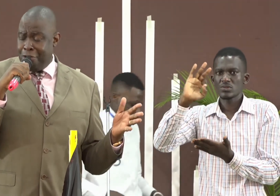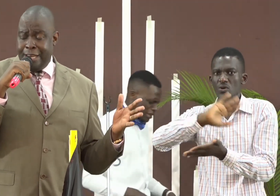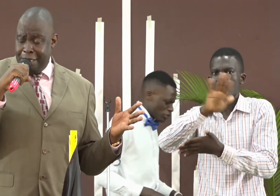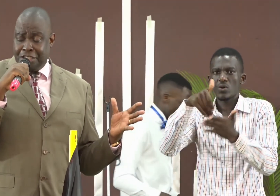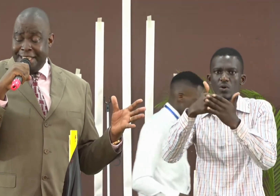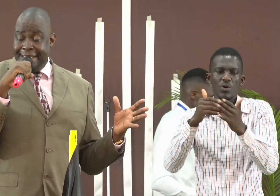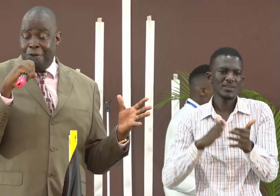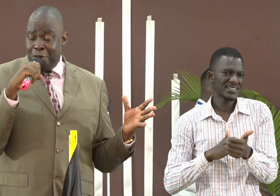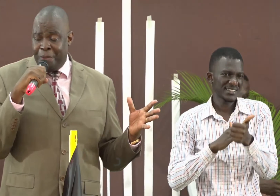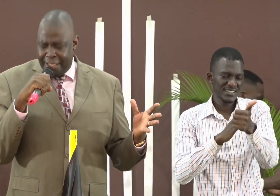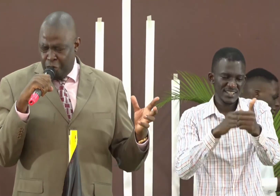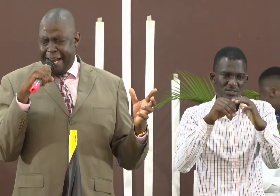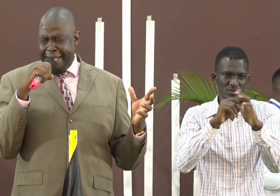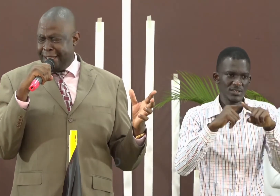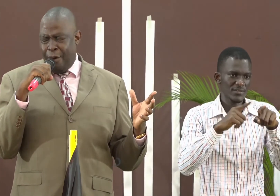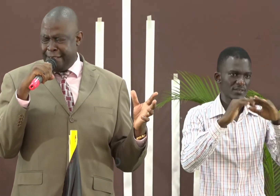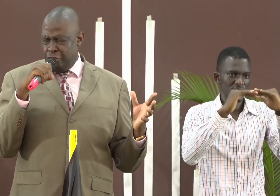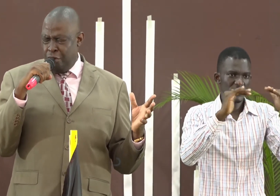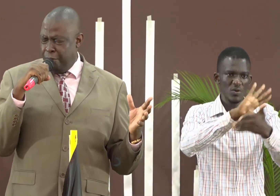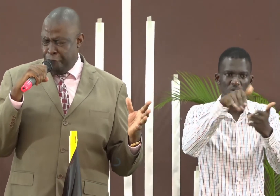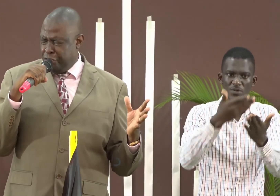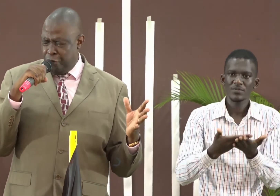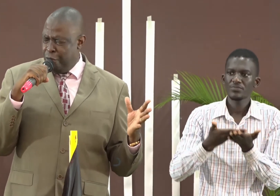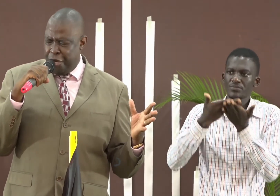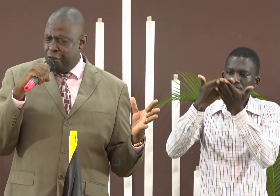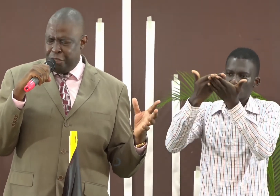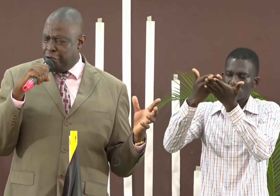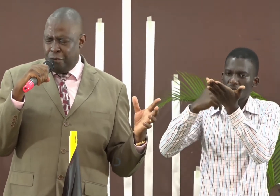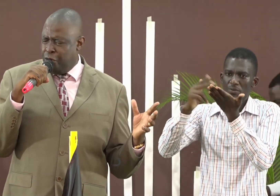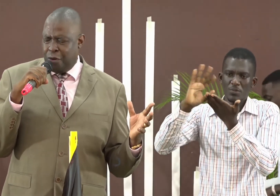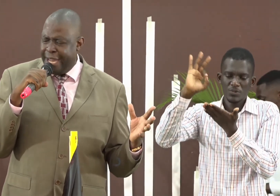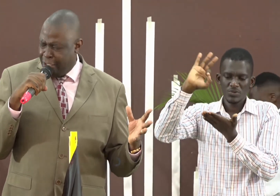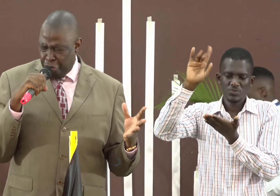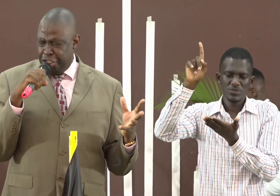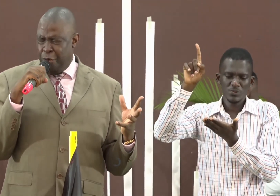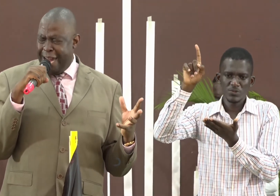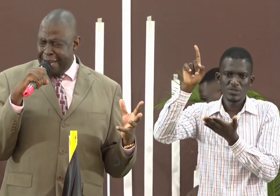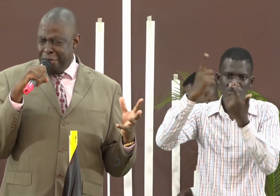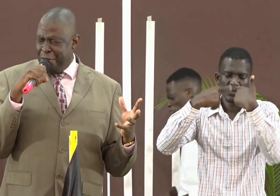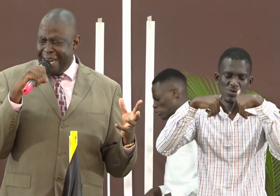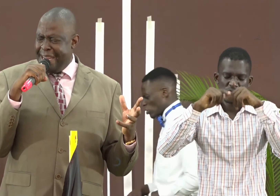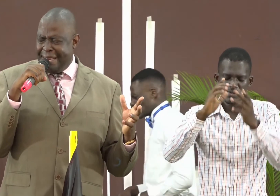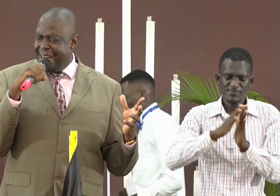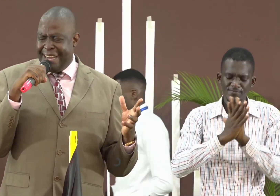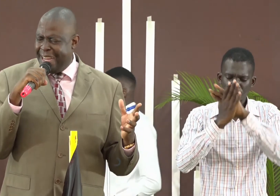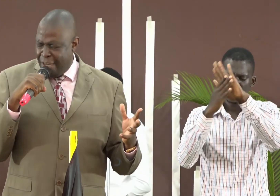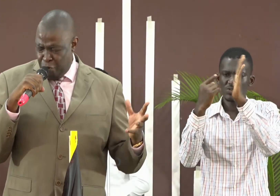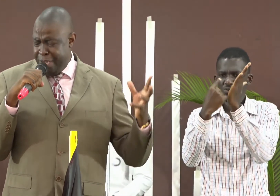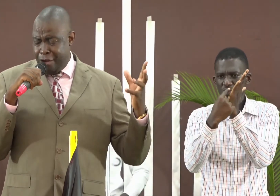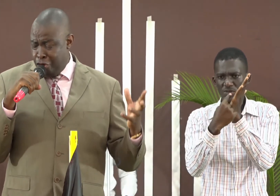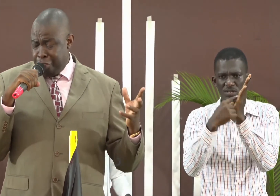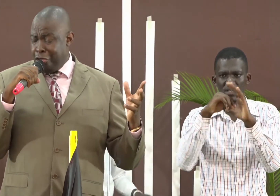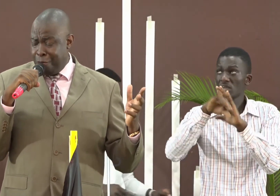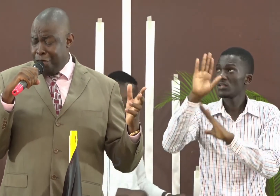abakulembeze kulebeza enjawulo tubaleeta wansi w'obufuzi bw'omwoyo omutukuvu tugiwaayo Uganda